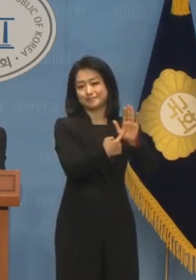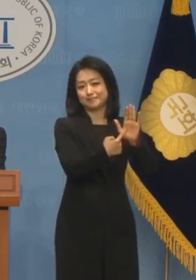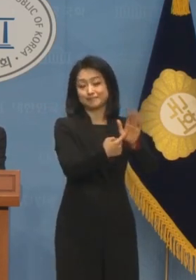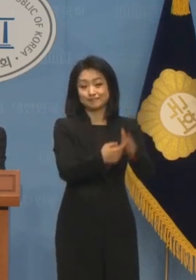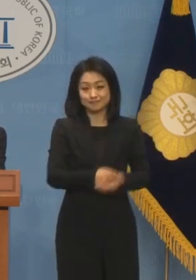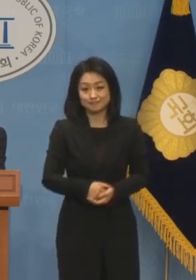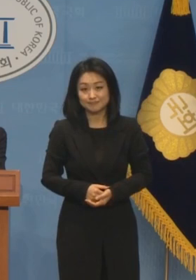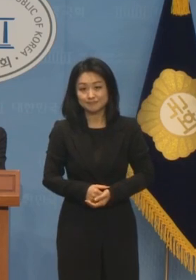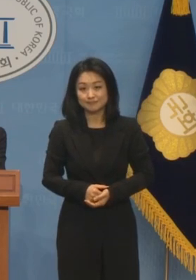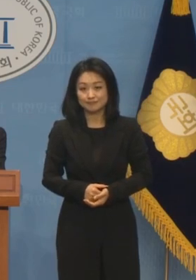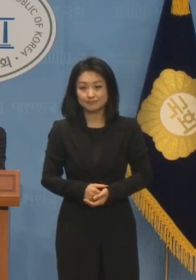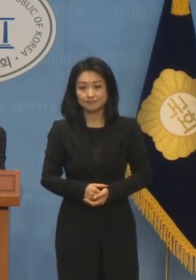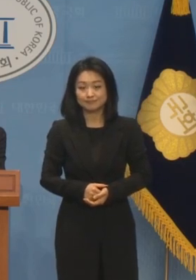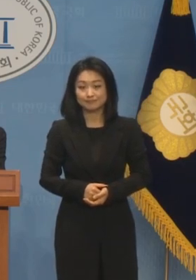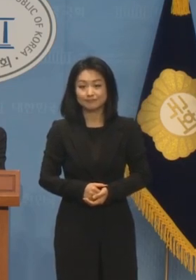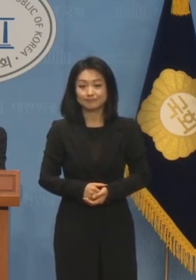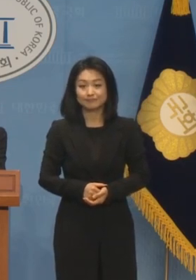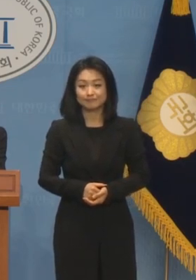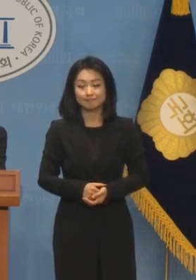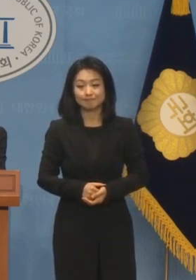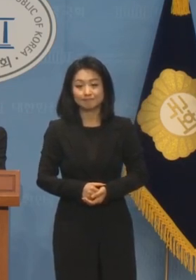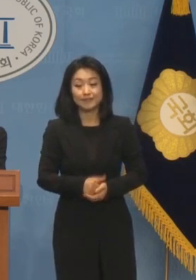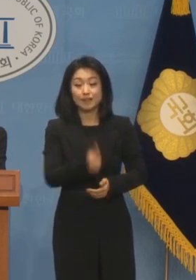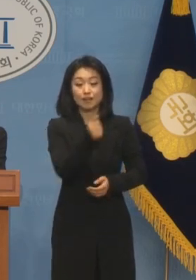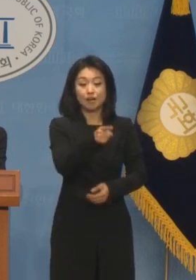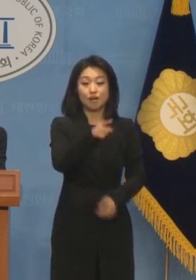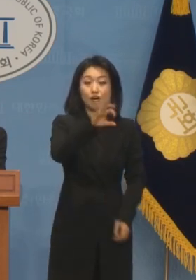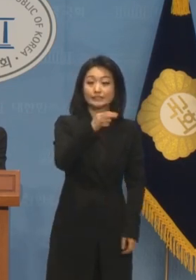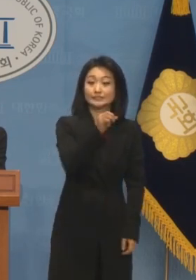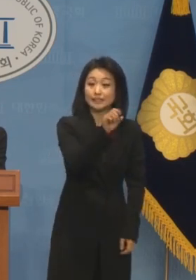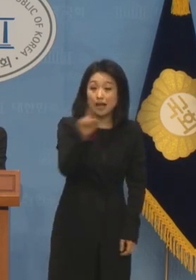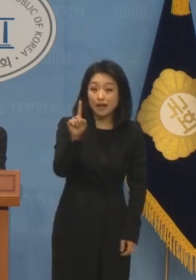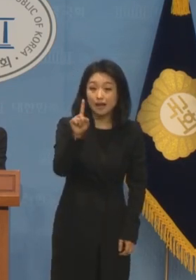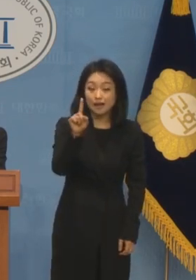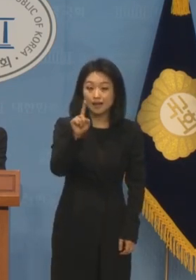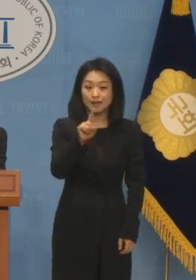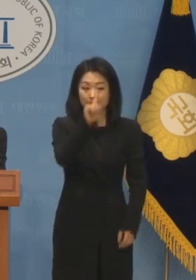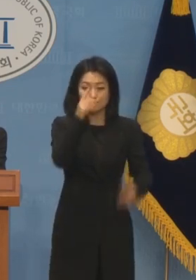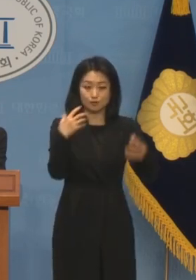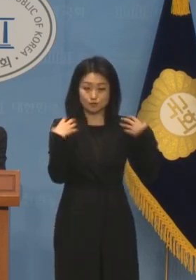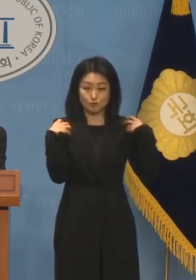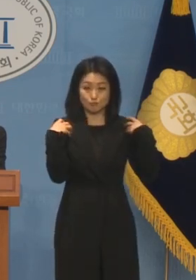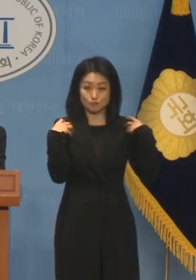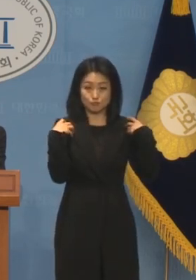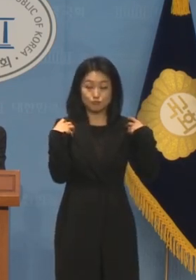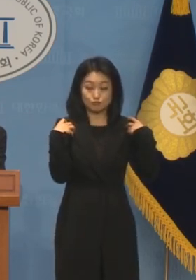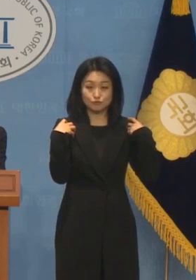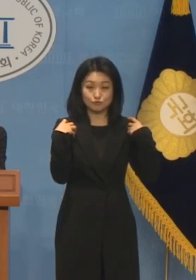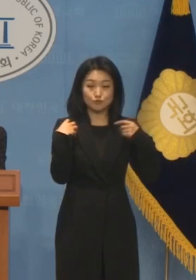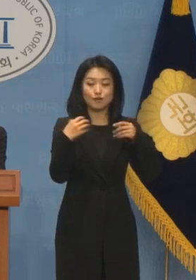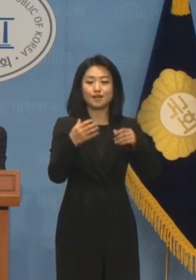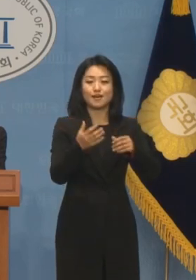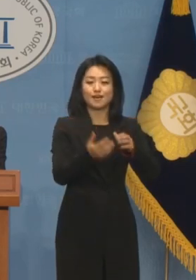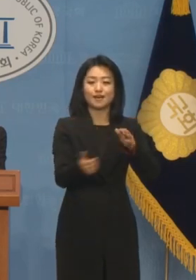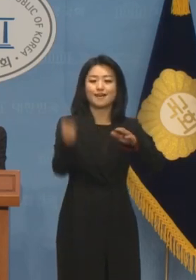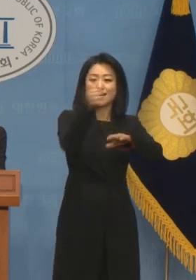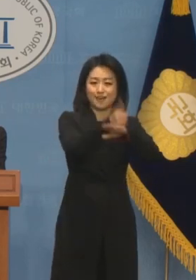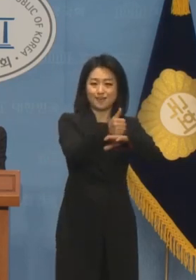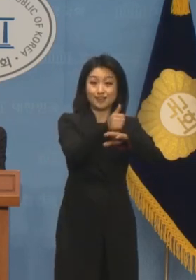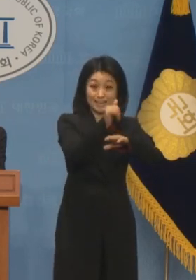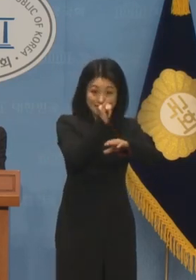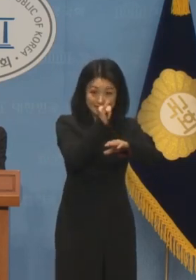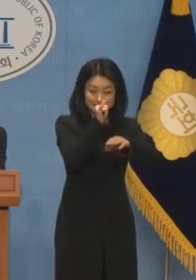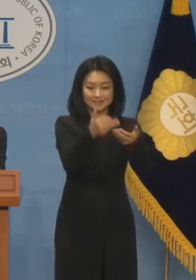있습니다. 다시 말해 허은하 후보가 제시한 수권 정당의 비전은 1년 이내 전국의